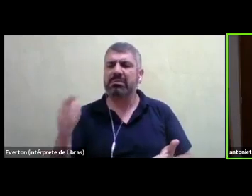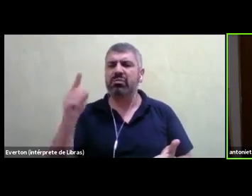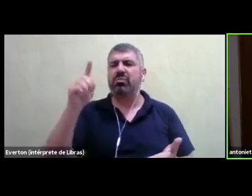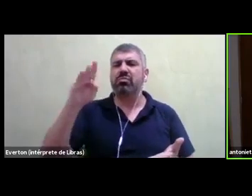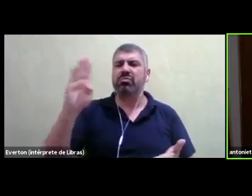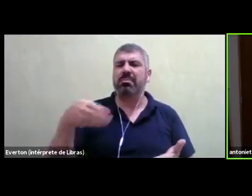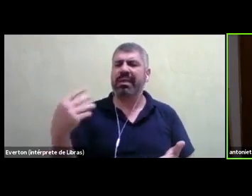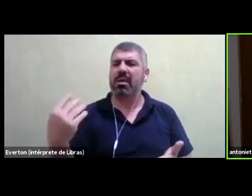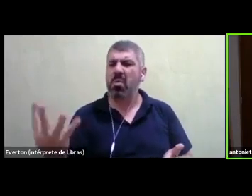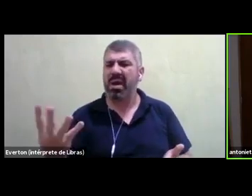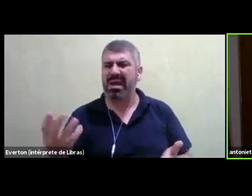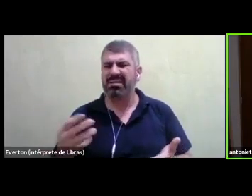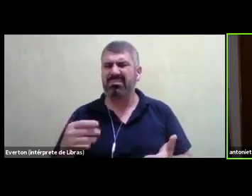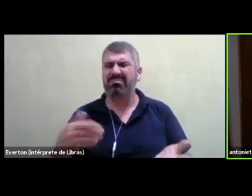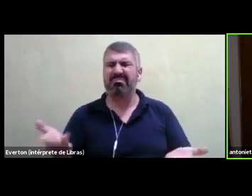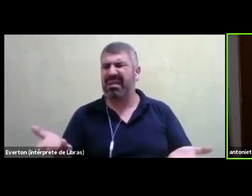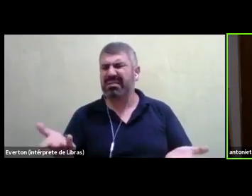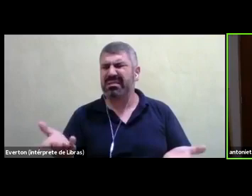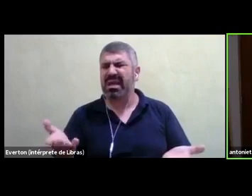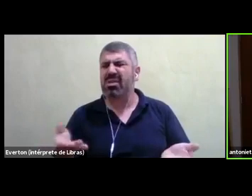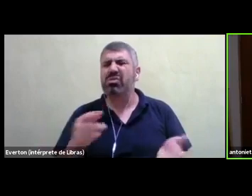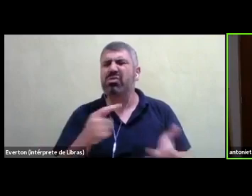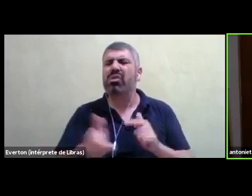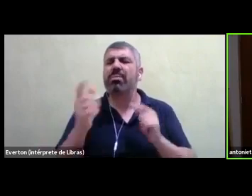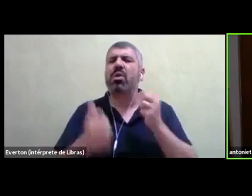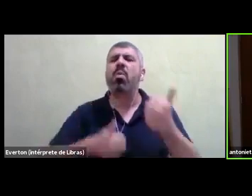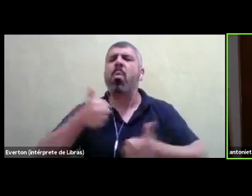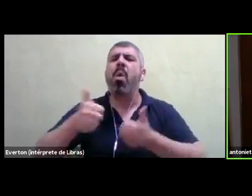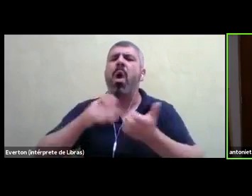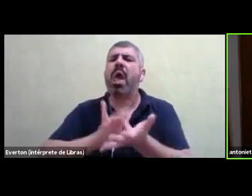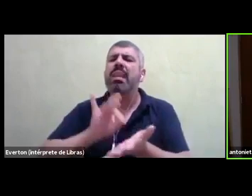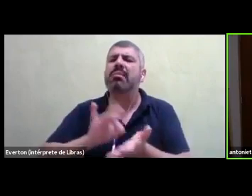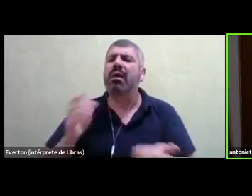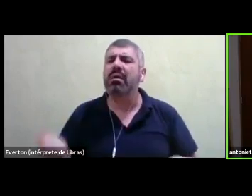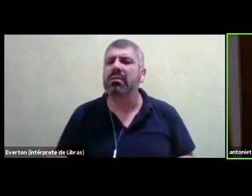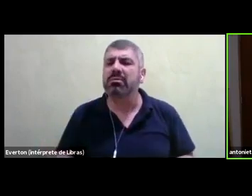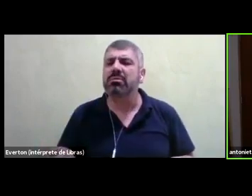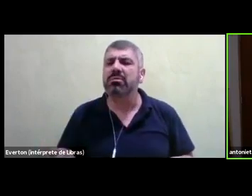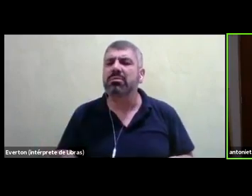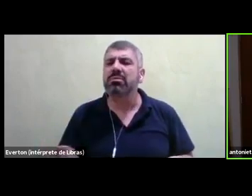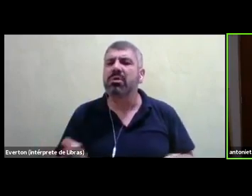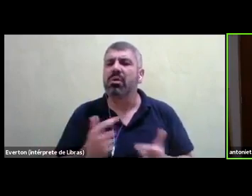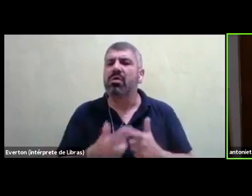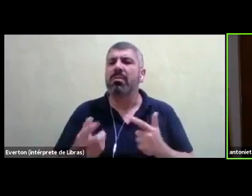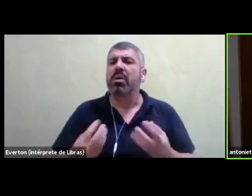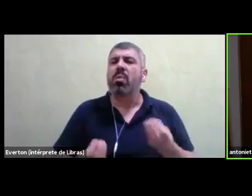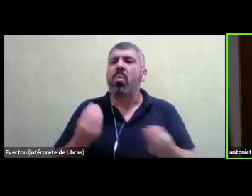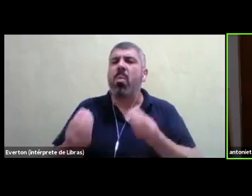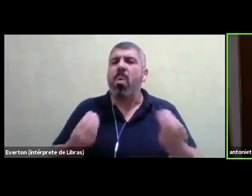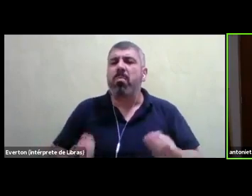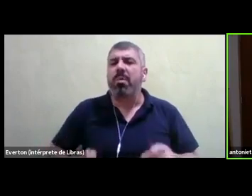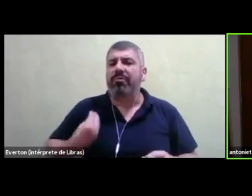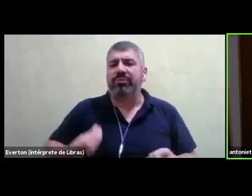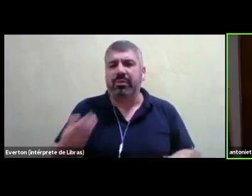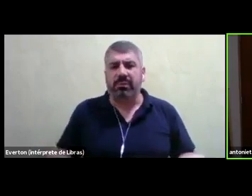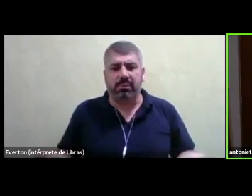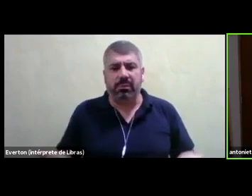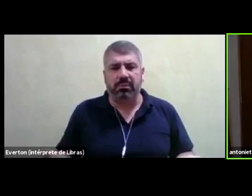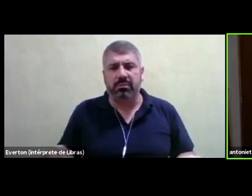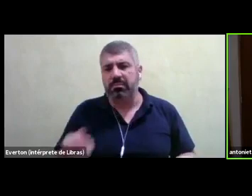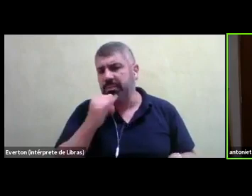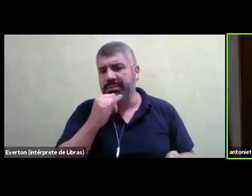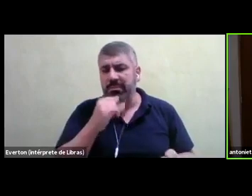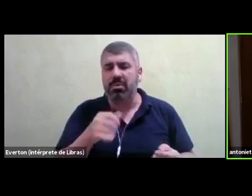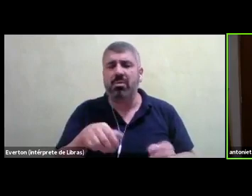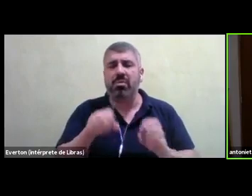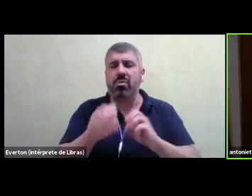Você está pensando, mesmo se se o pensamento tivesse sido formado a partir de uma educação